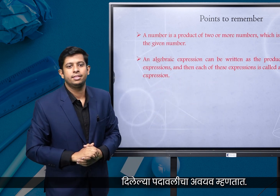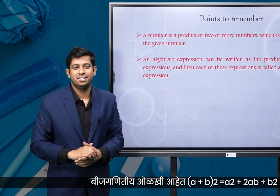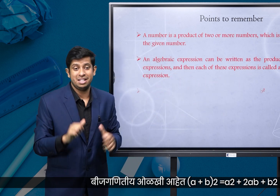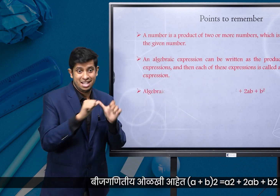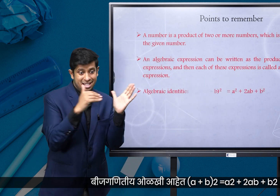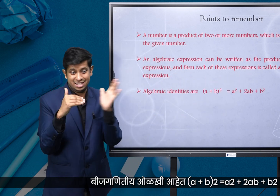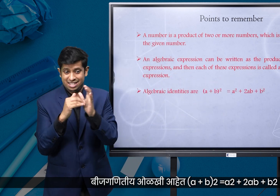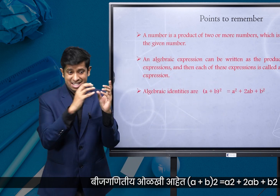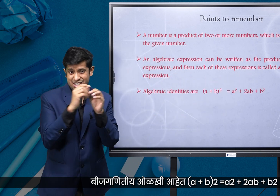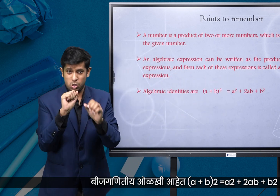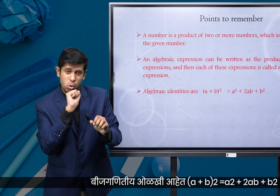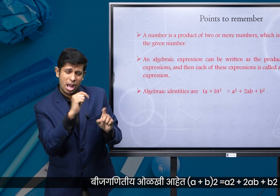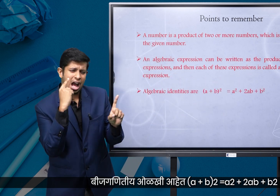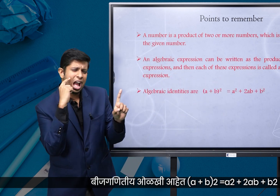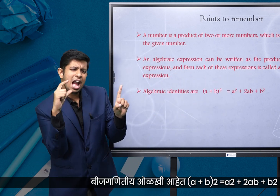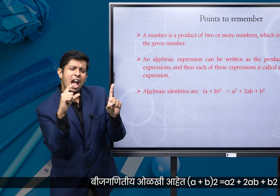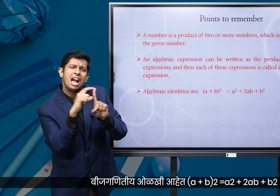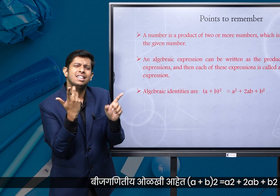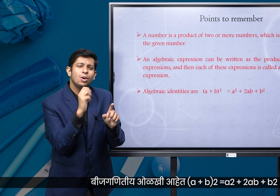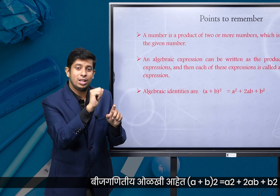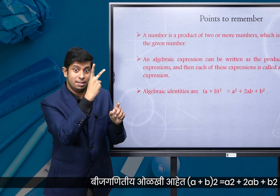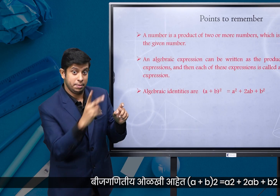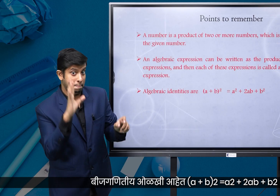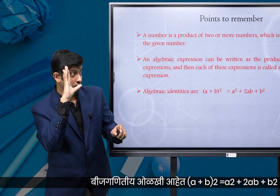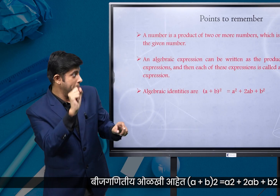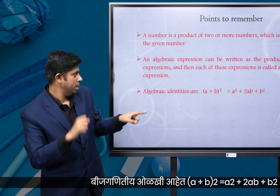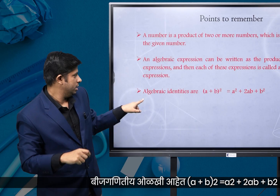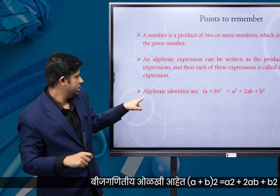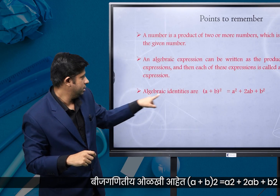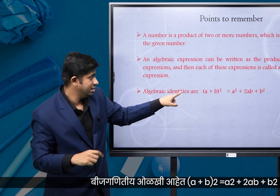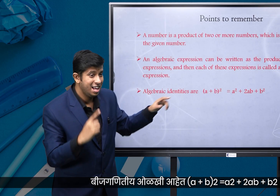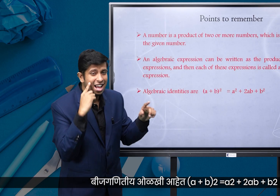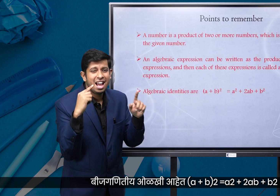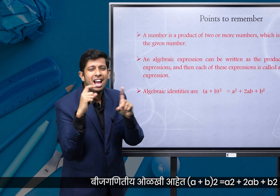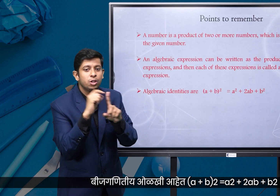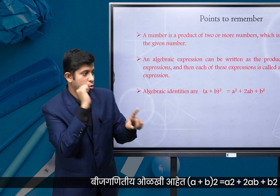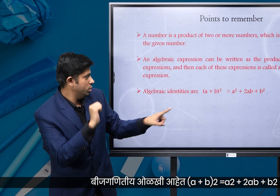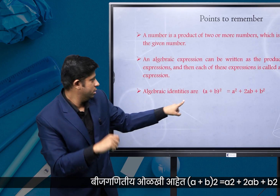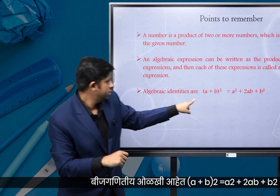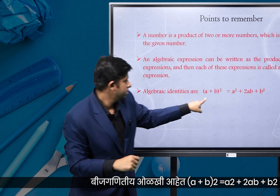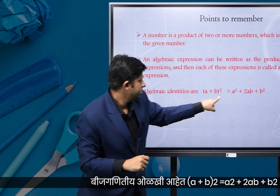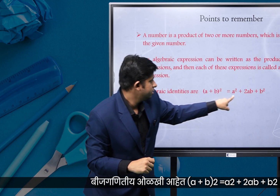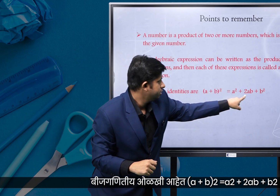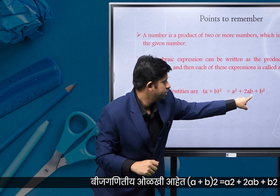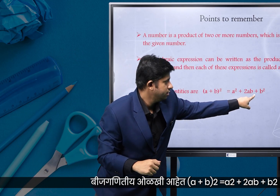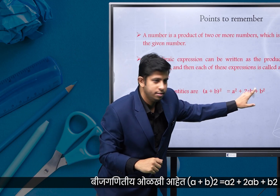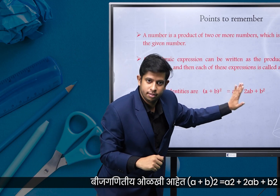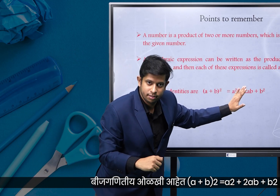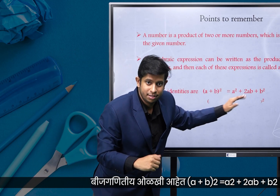a अधिक b एका कंसामध्ये a वजा b दुसऱ्या कंसामध्ये बरोबर a वर्ग वजा b वर्ग. बीजगणितीय